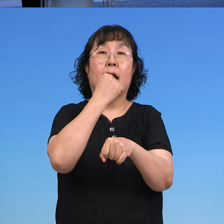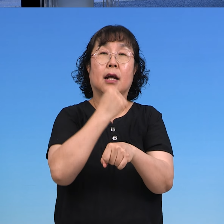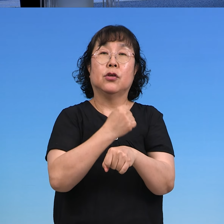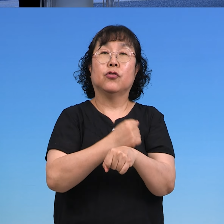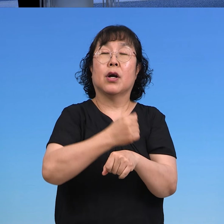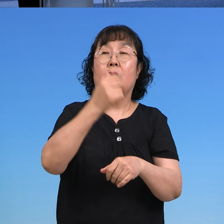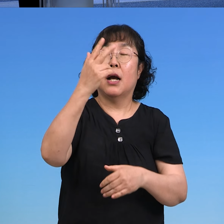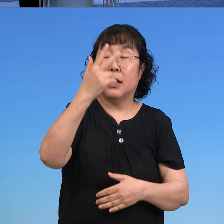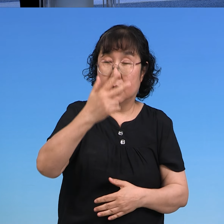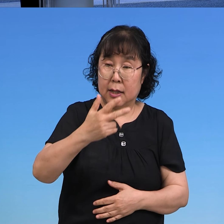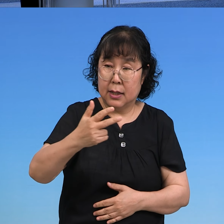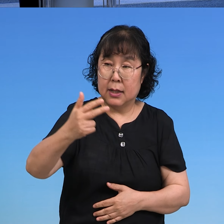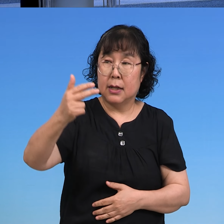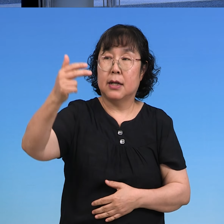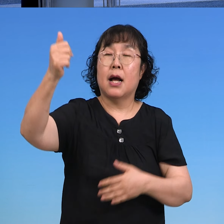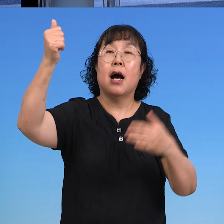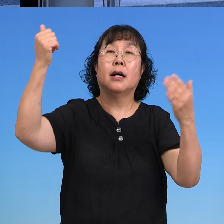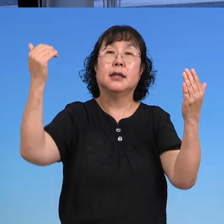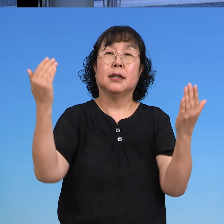주가 일하시네.